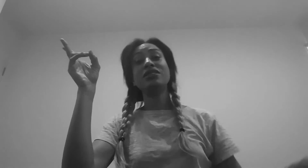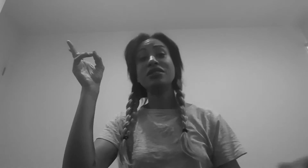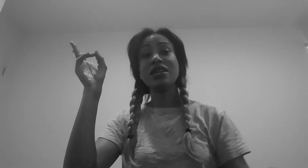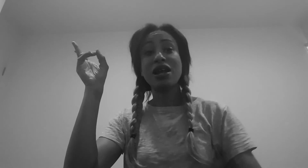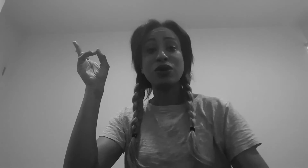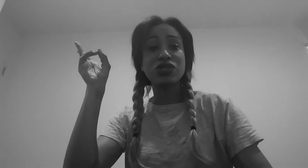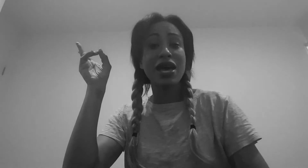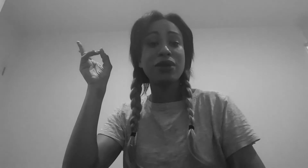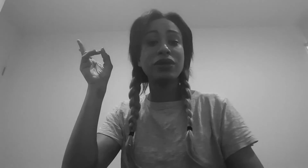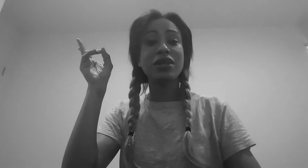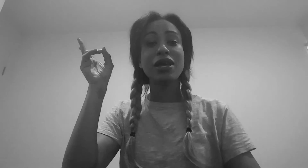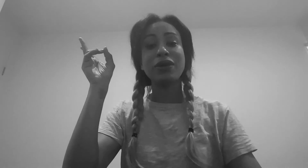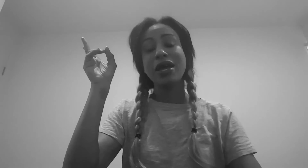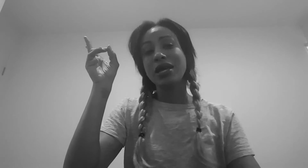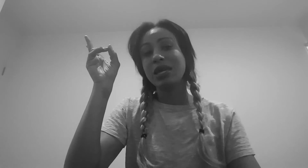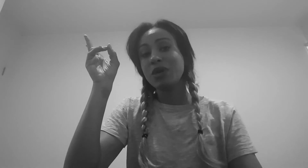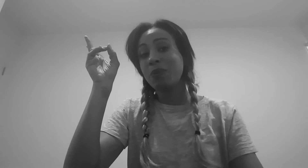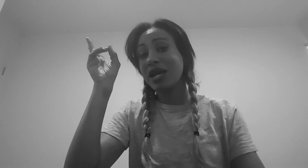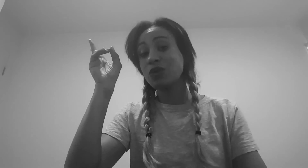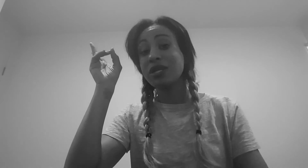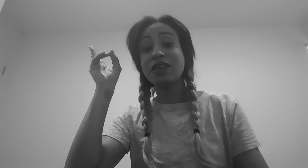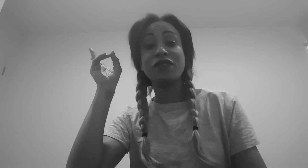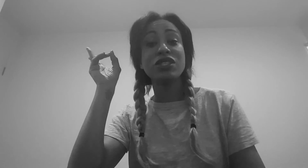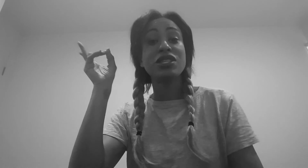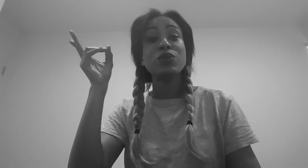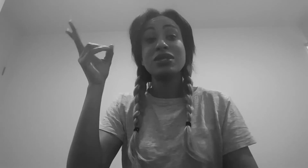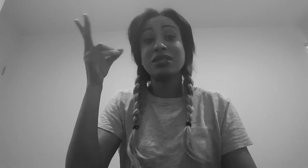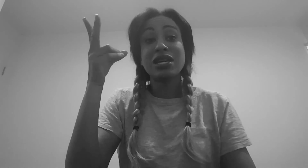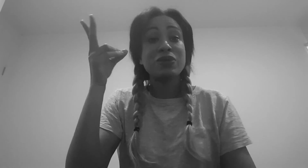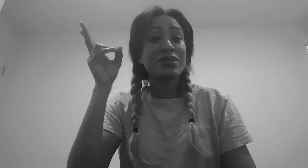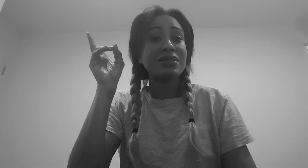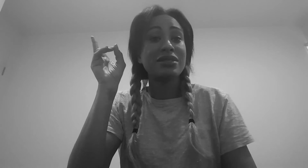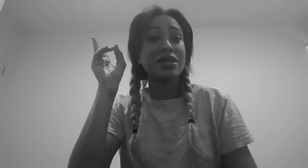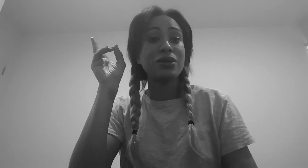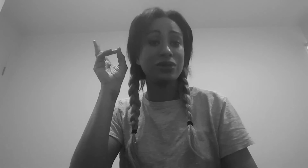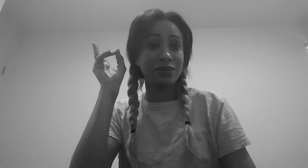dizer xaro ter que me empréstimo as revistas um isqueiro um cinzeiro